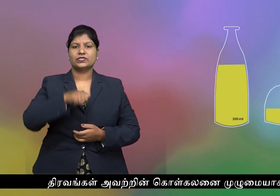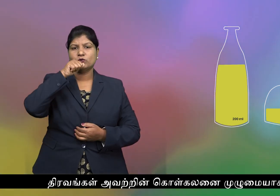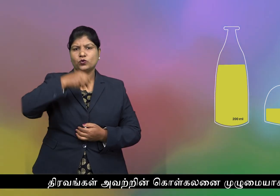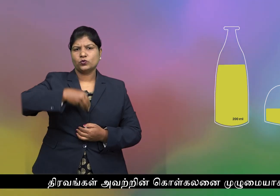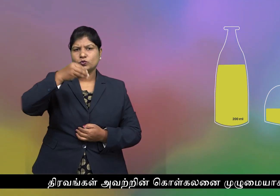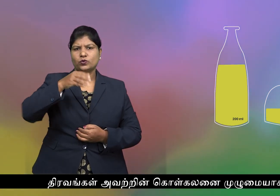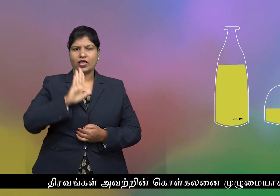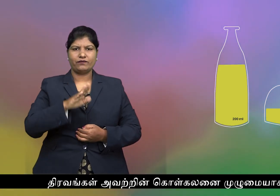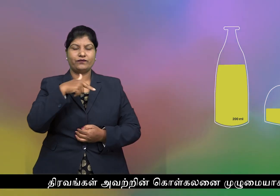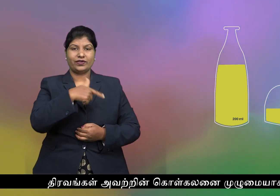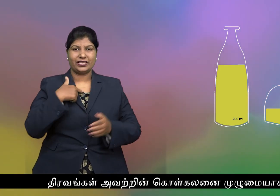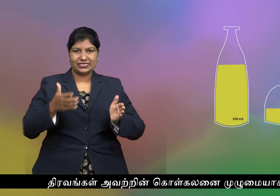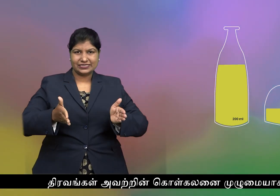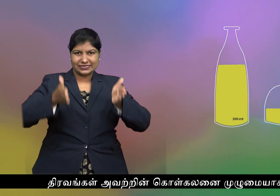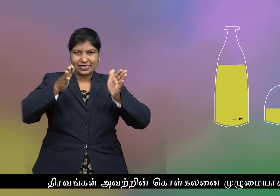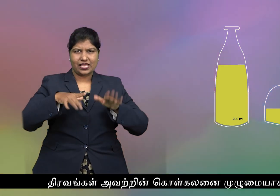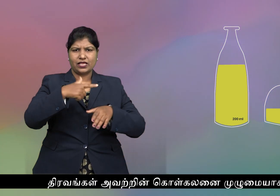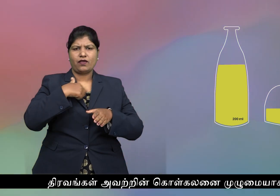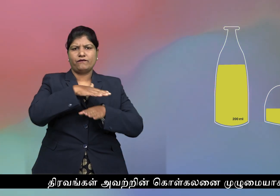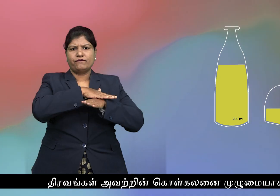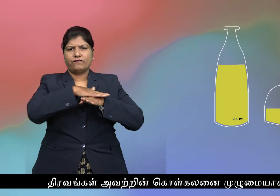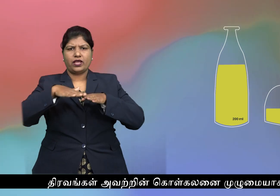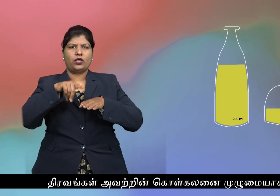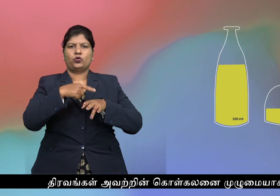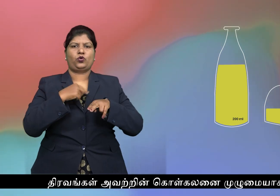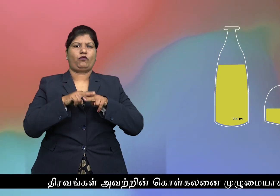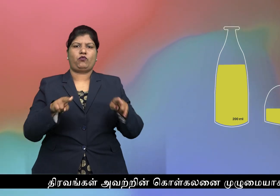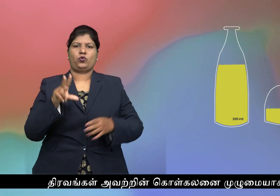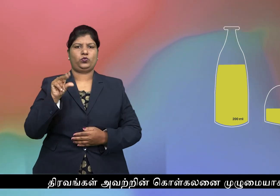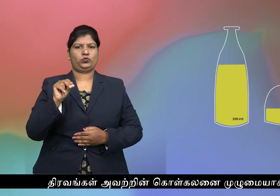திரவங்கள் அவற்றின் கொள்கலனை முழுமையாக நிரப்புவதில்லை.